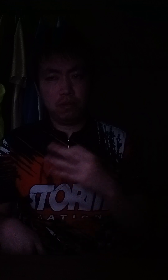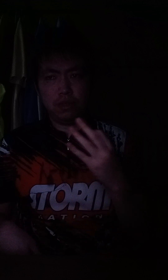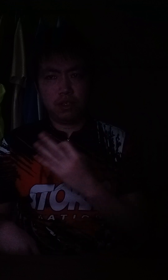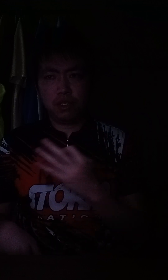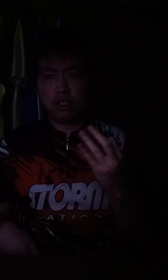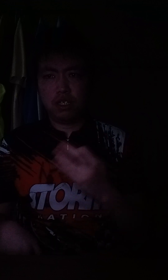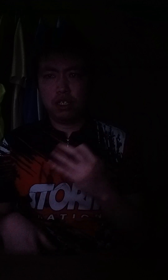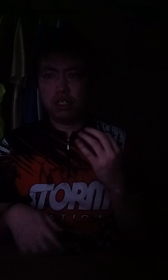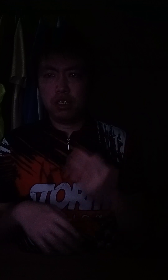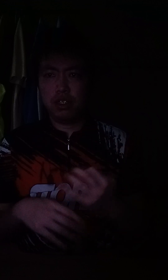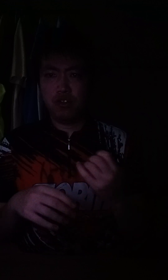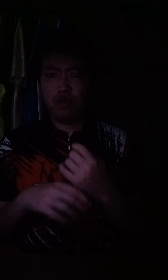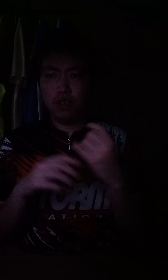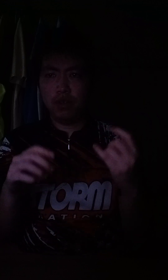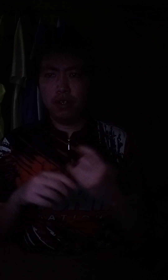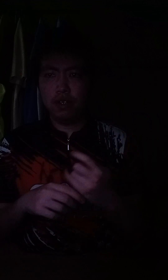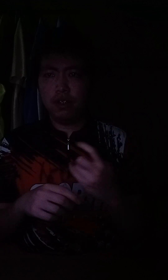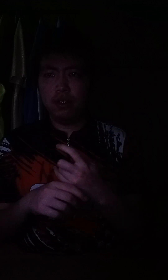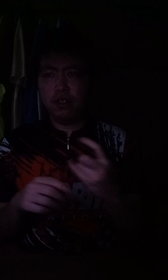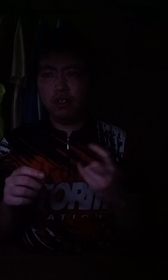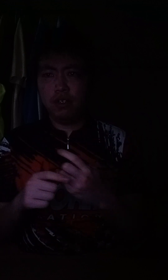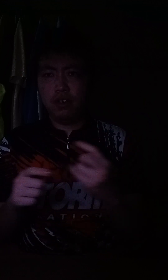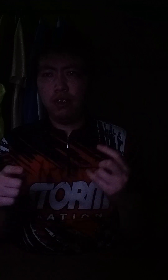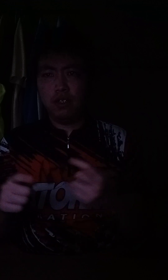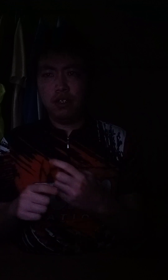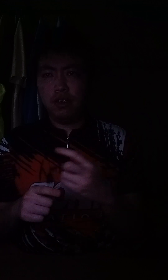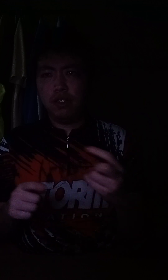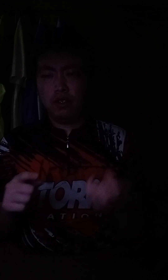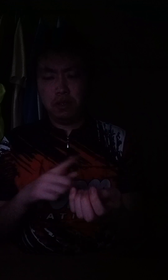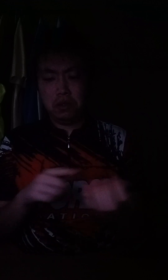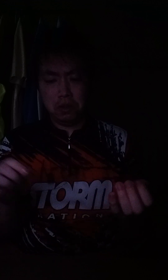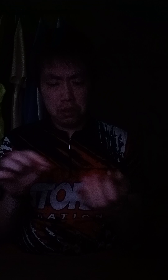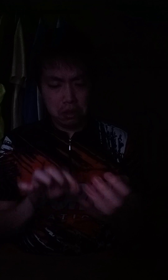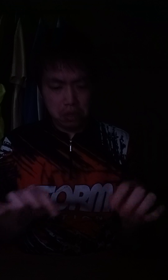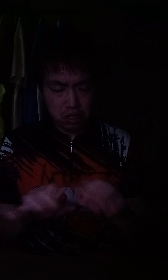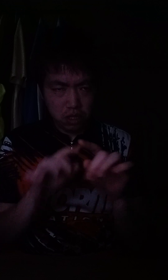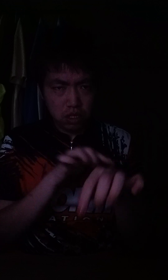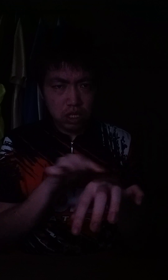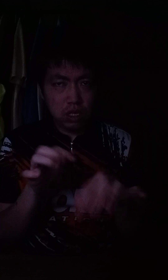일찍 끝나는 주말이면 꼼짝없이 혼자 시간을 보내야만 합니다.